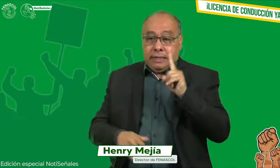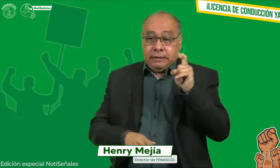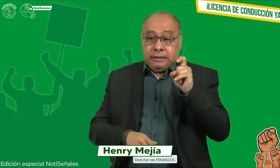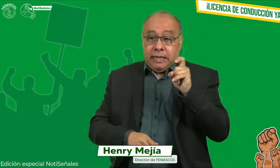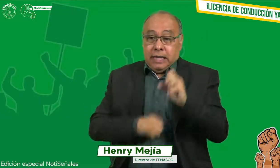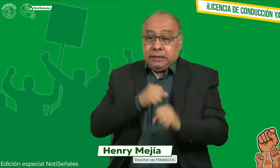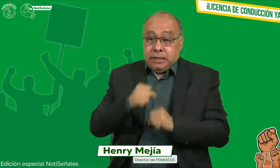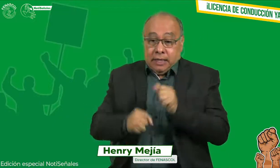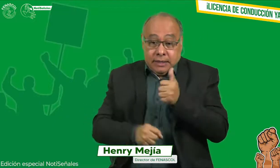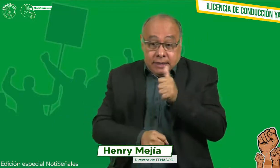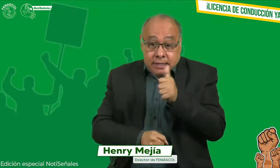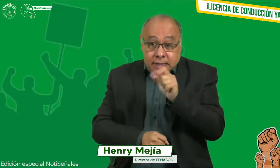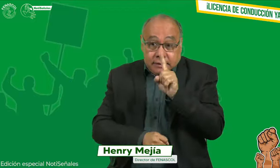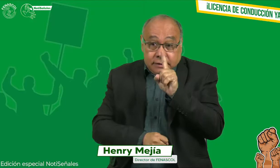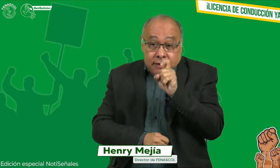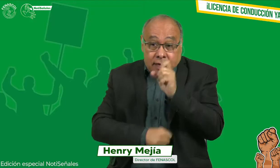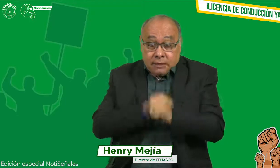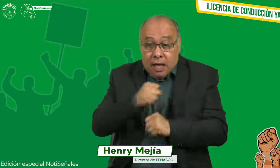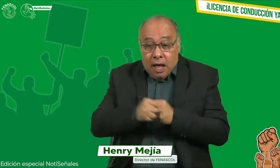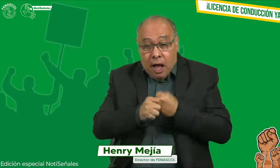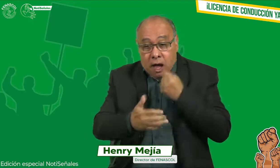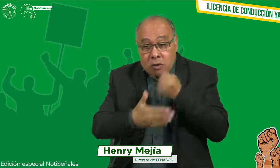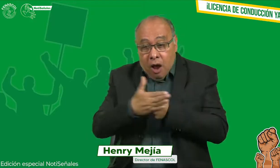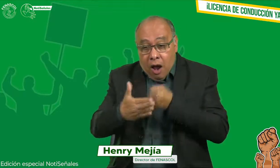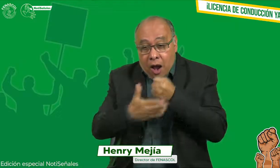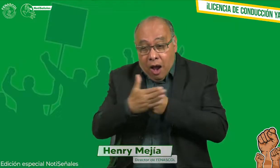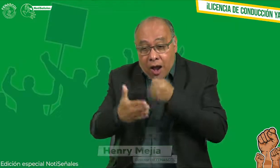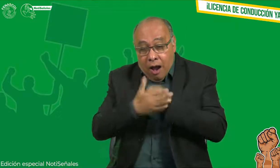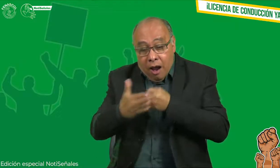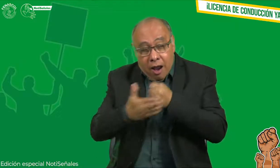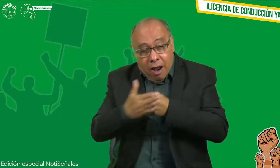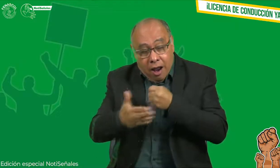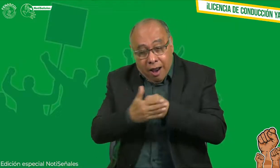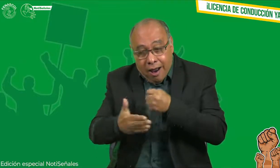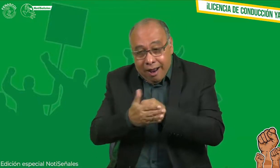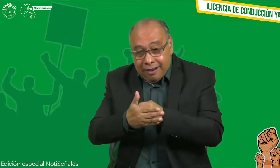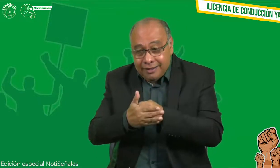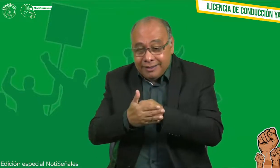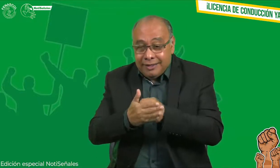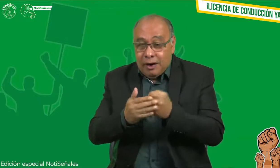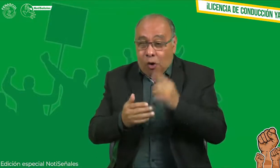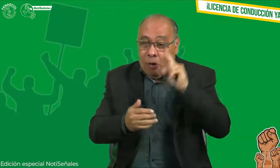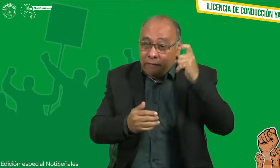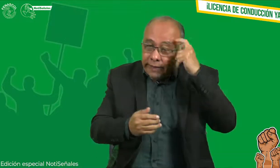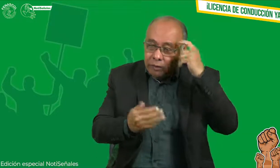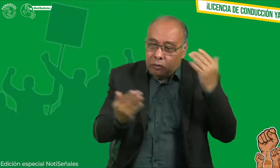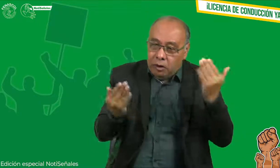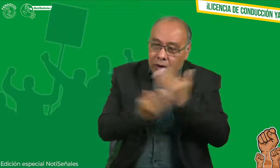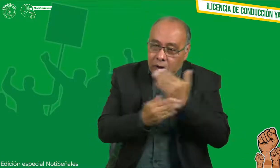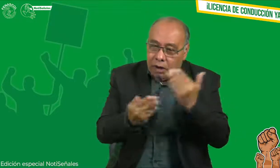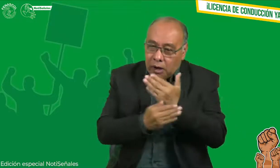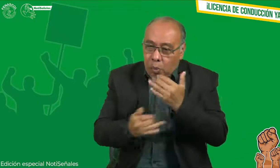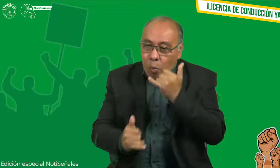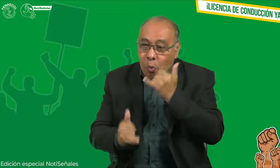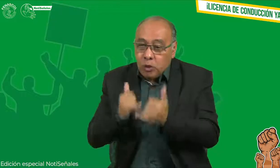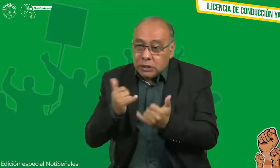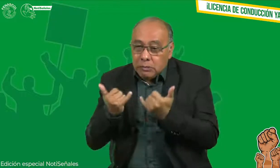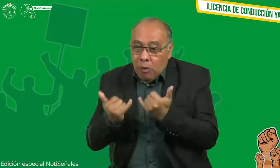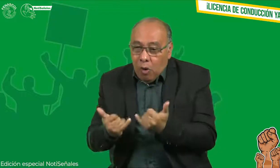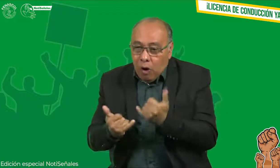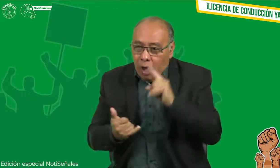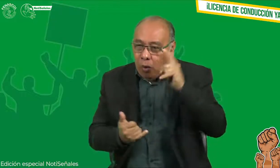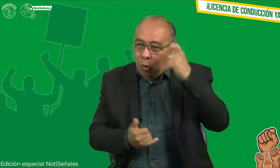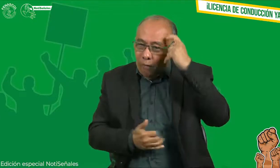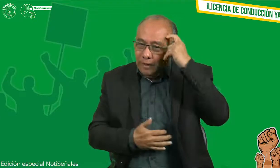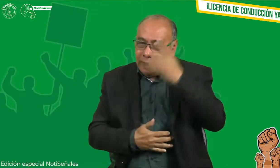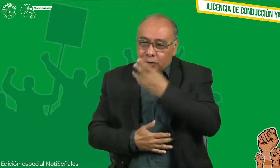gobierno ya tenga listo esto. Tras 16 años de incidencia y de lucha por esta licencia,